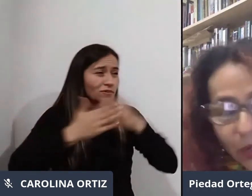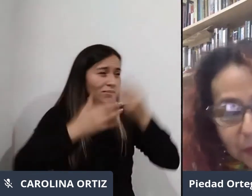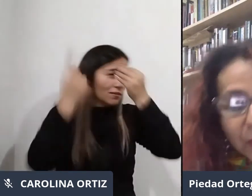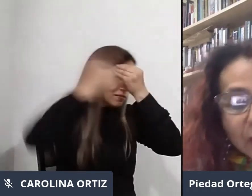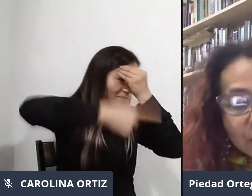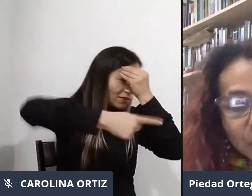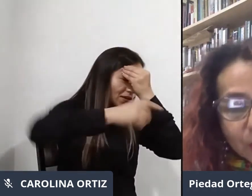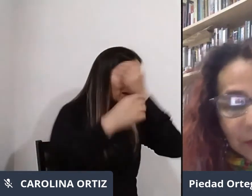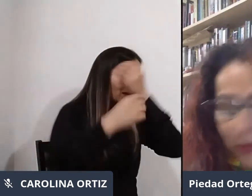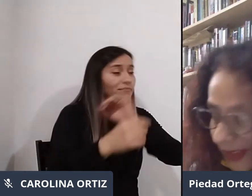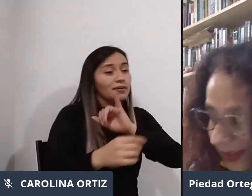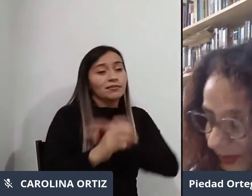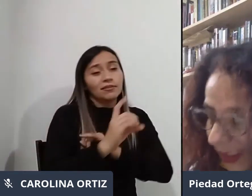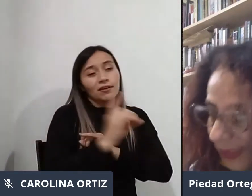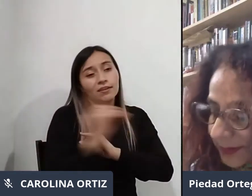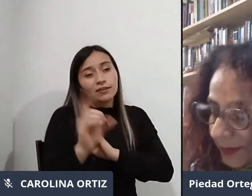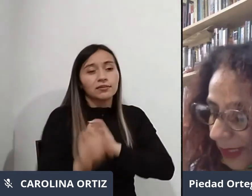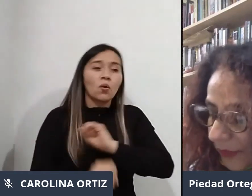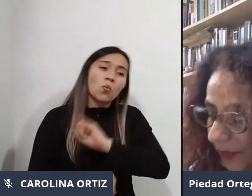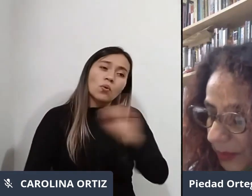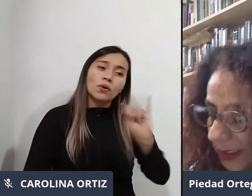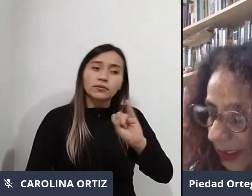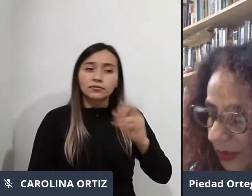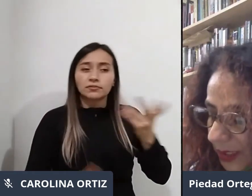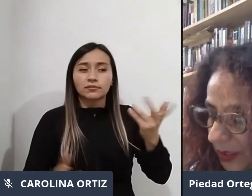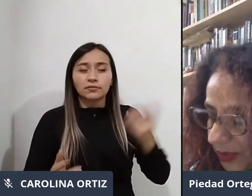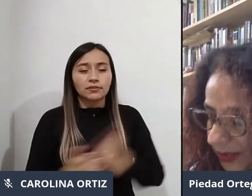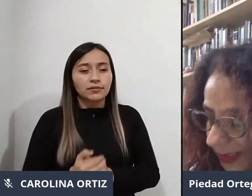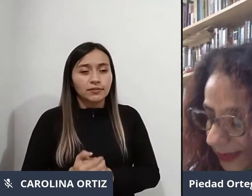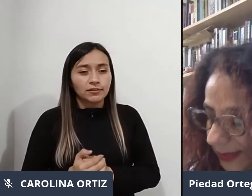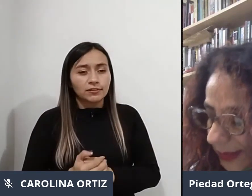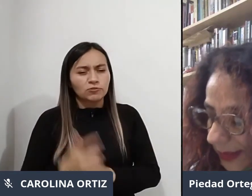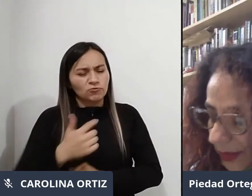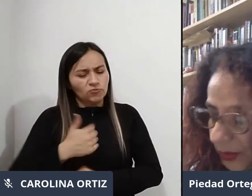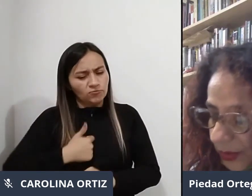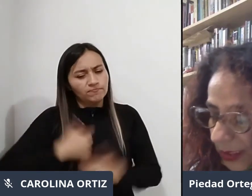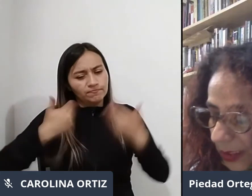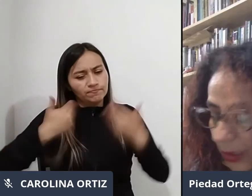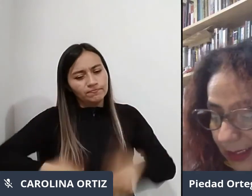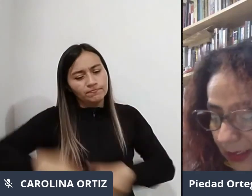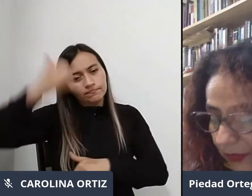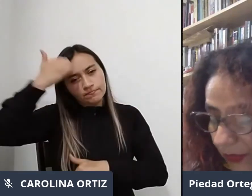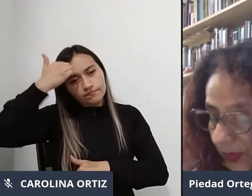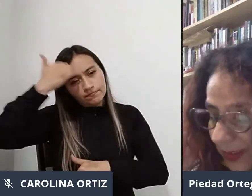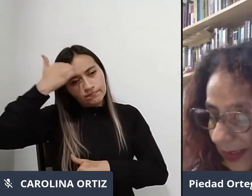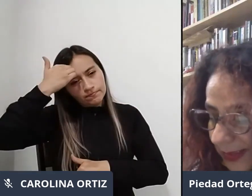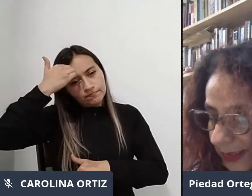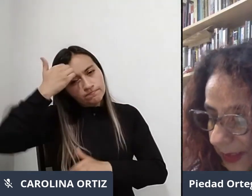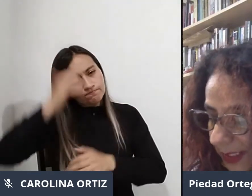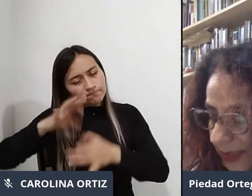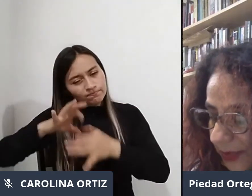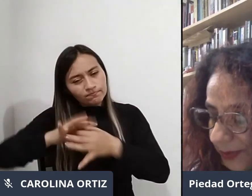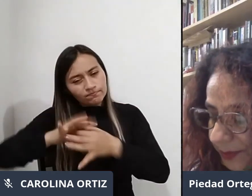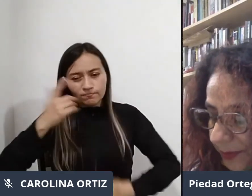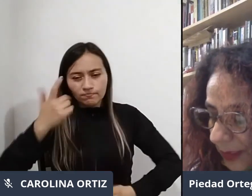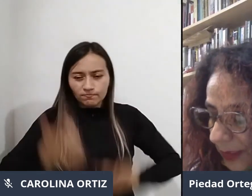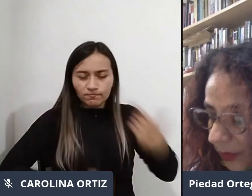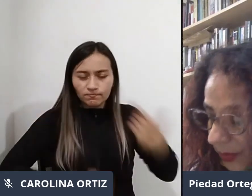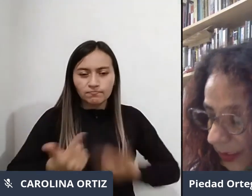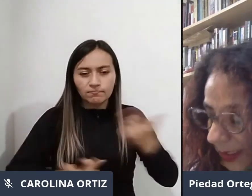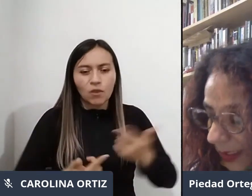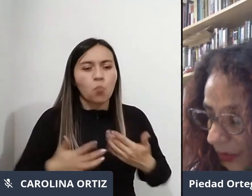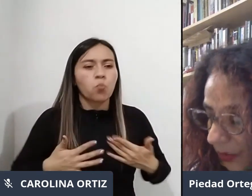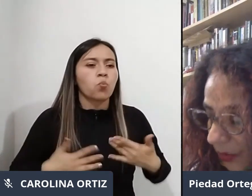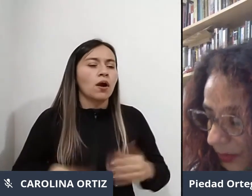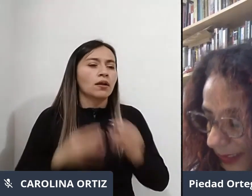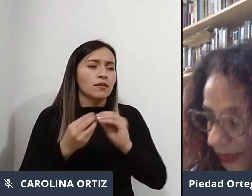Soy profesor y profesora en favor de la lucha constante contra cualquier forma de discriminación, contra